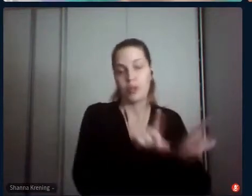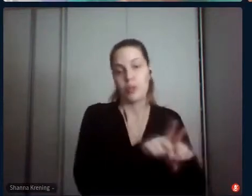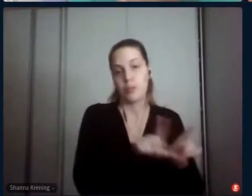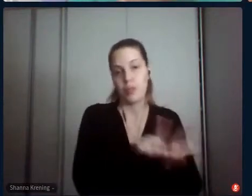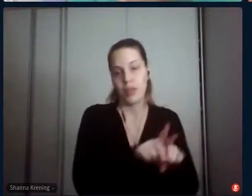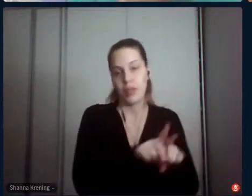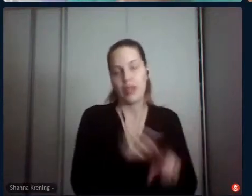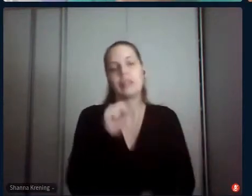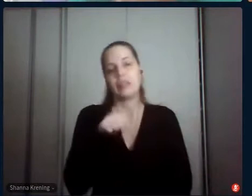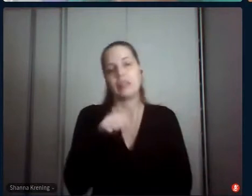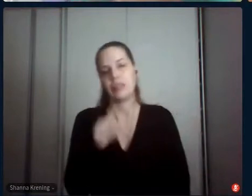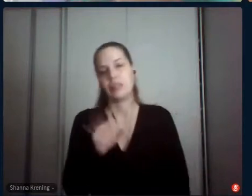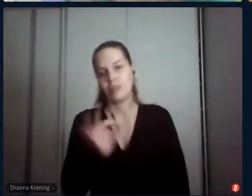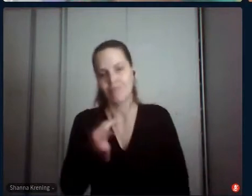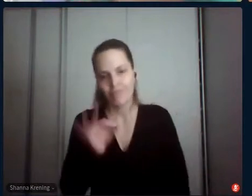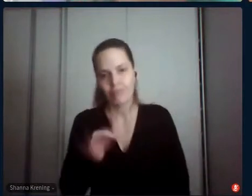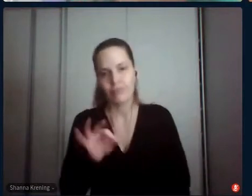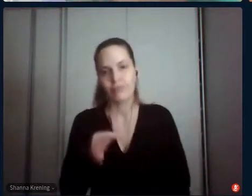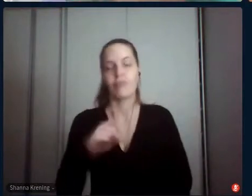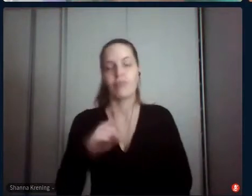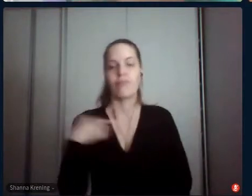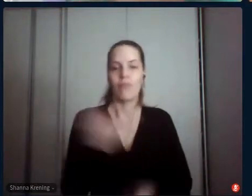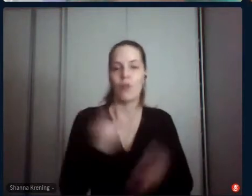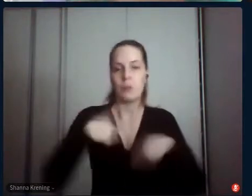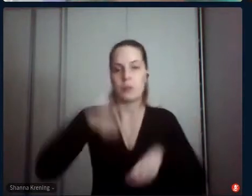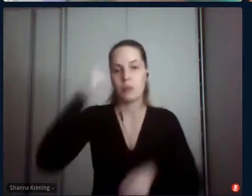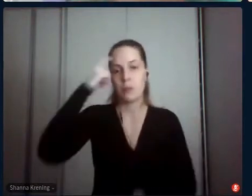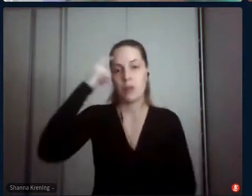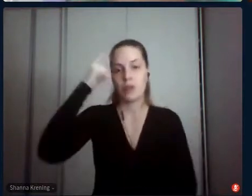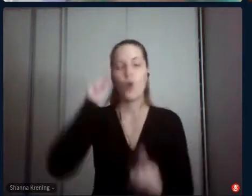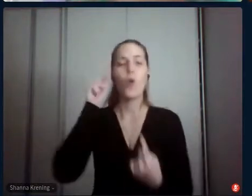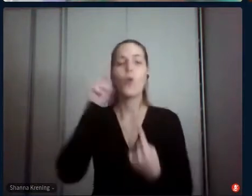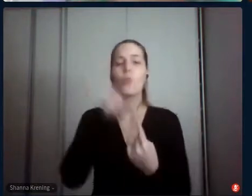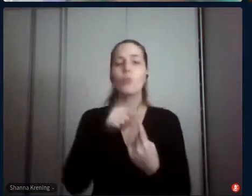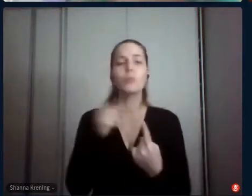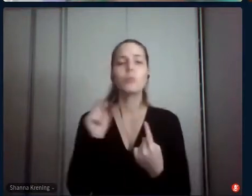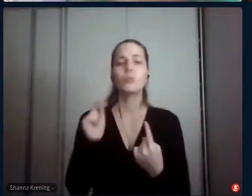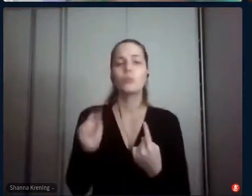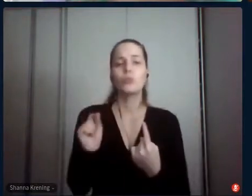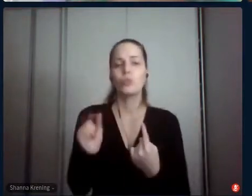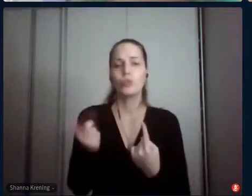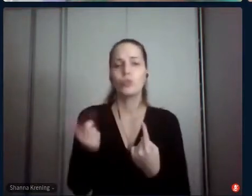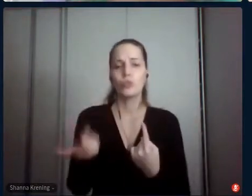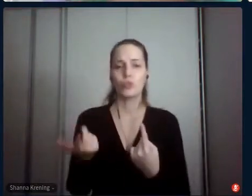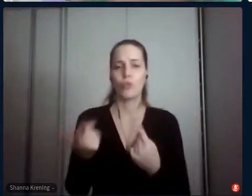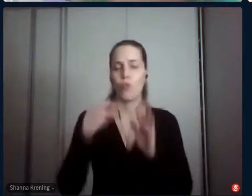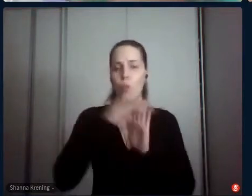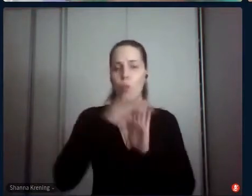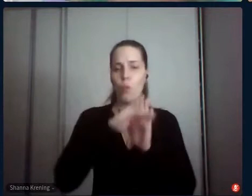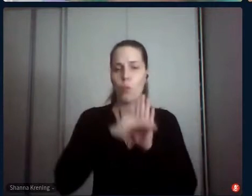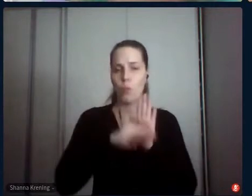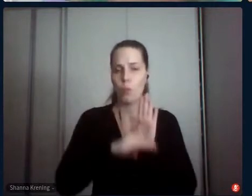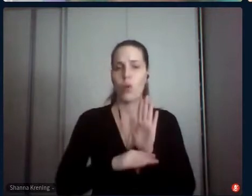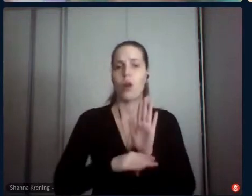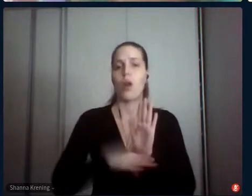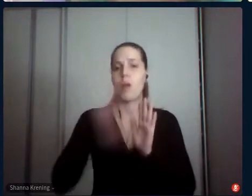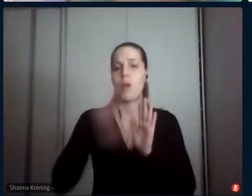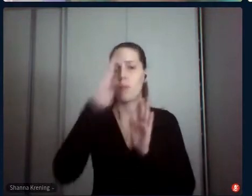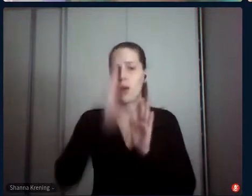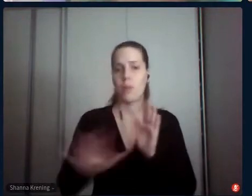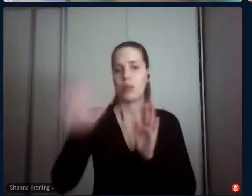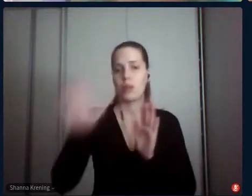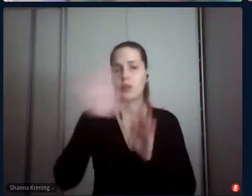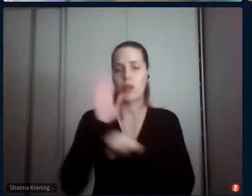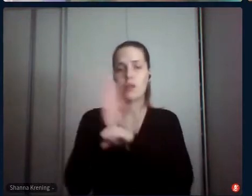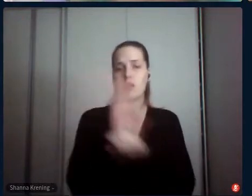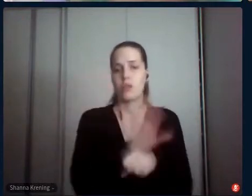Exatamente. E daí a gente tem que pensar qual é o objetivo, quais são os objetivos do Programa Nacional de Assistência Estudantil. É